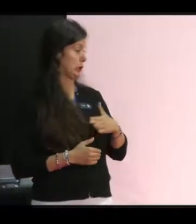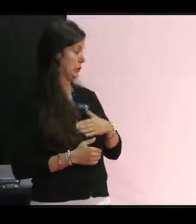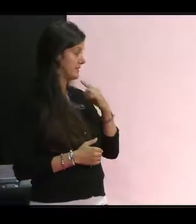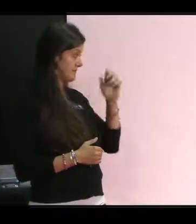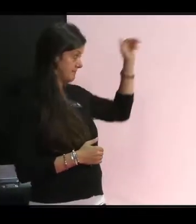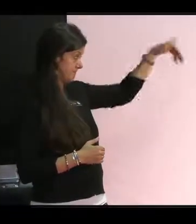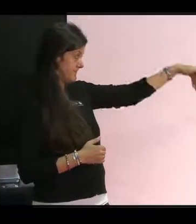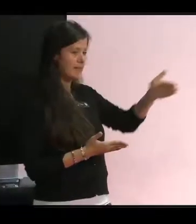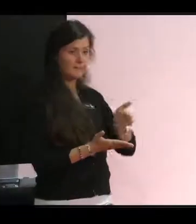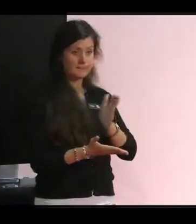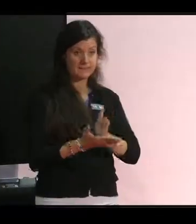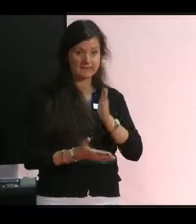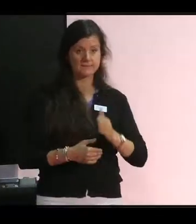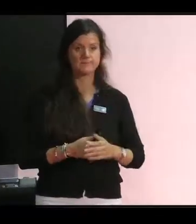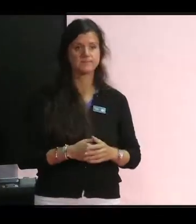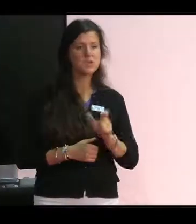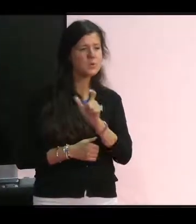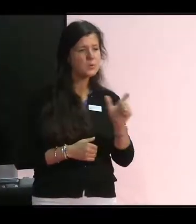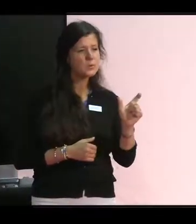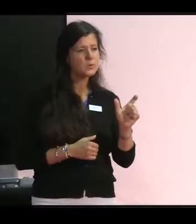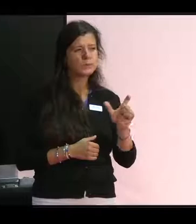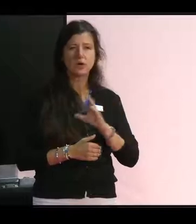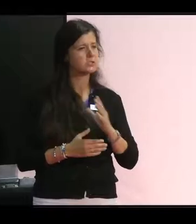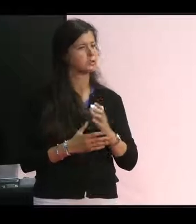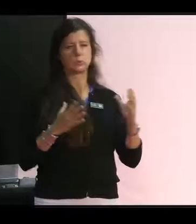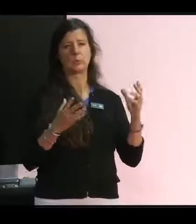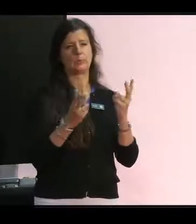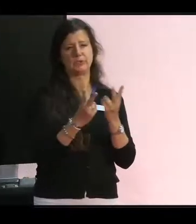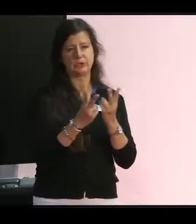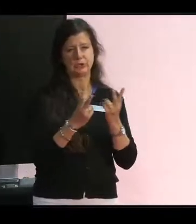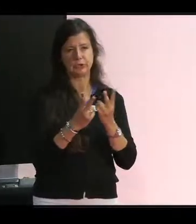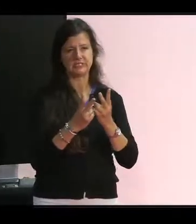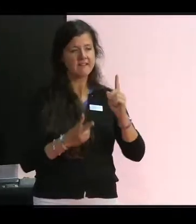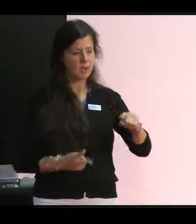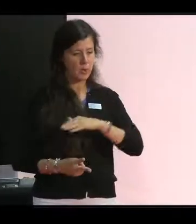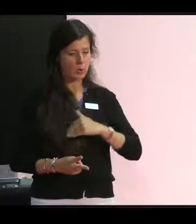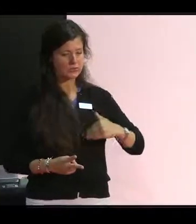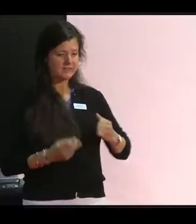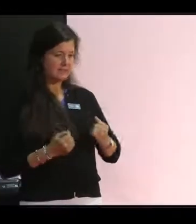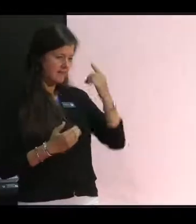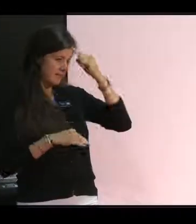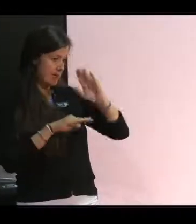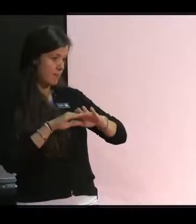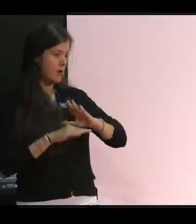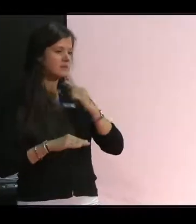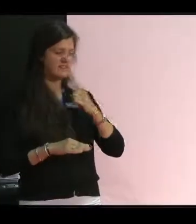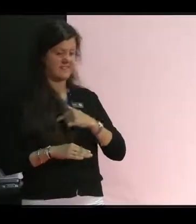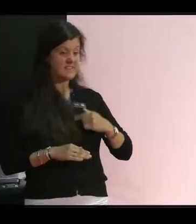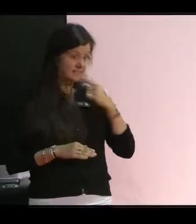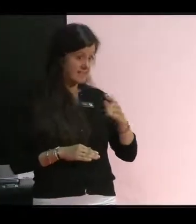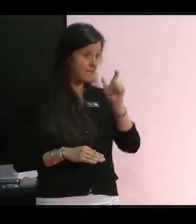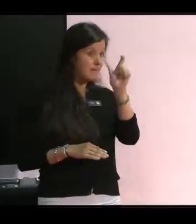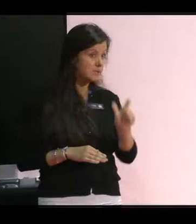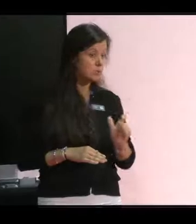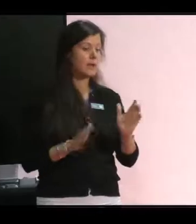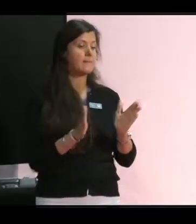att orden är det som betyder minst. Det vi gör hos oss, det är att använda personer med funktionsnedsättning. Vi